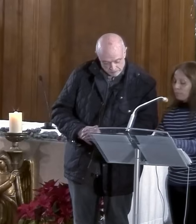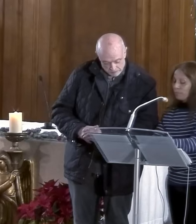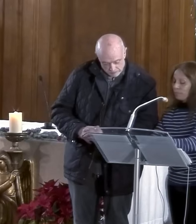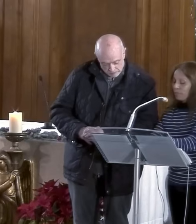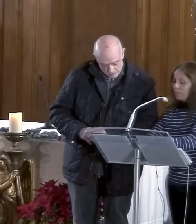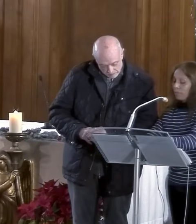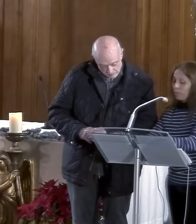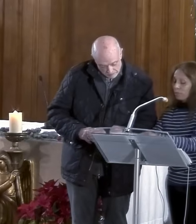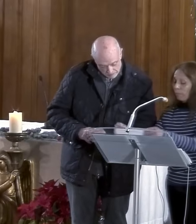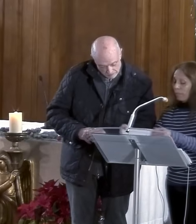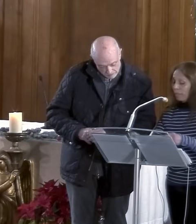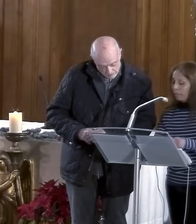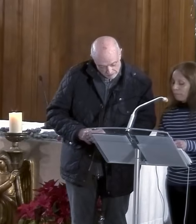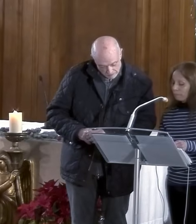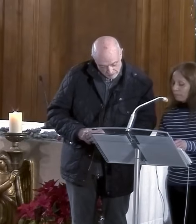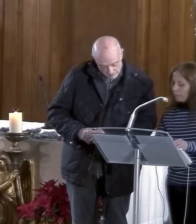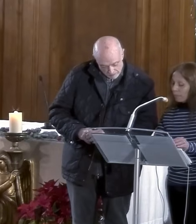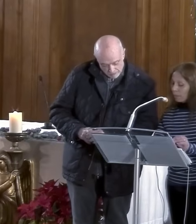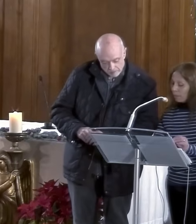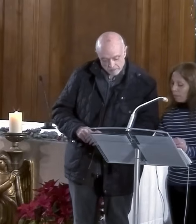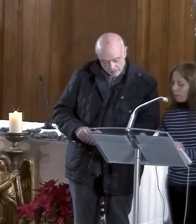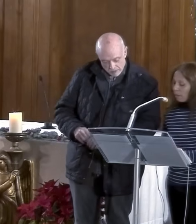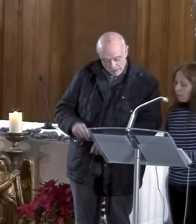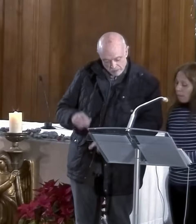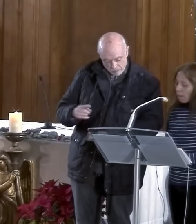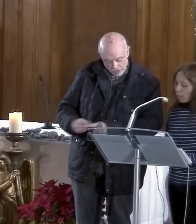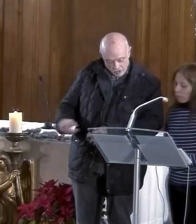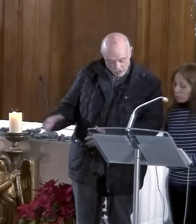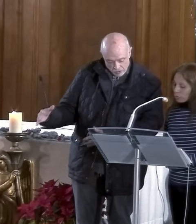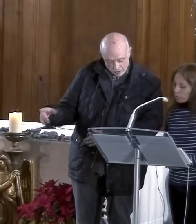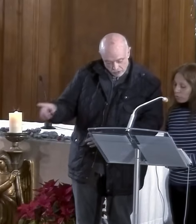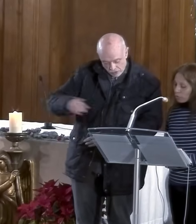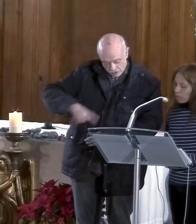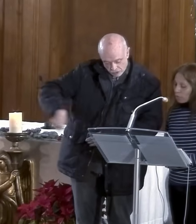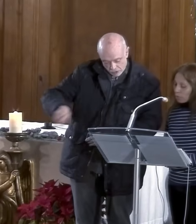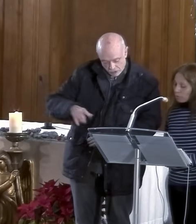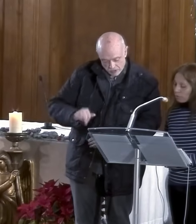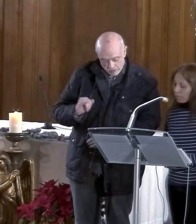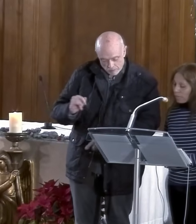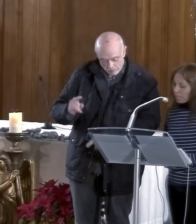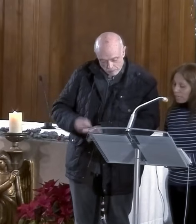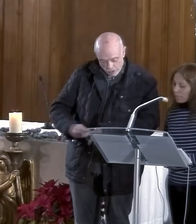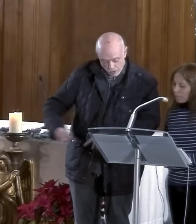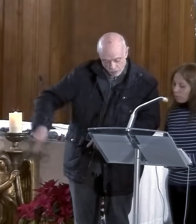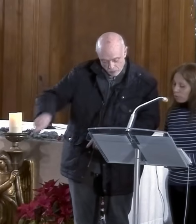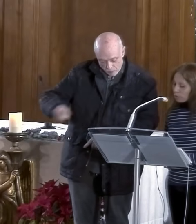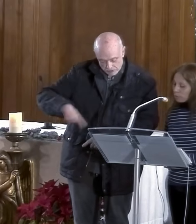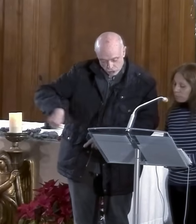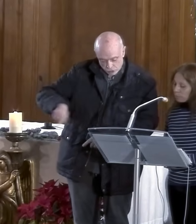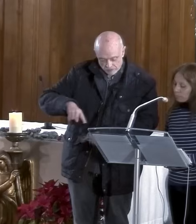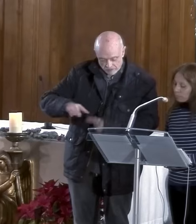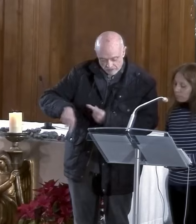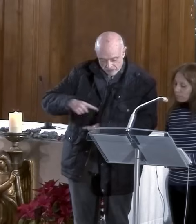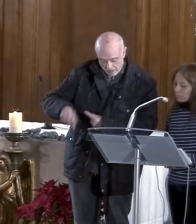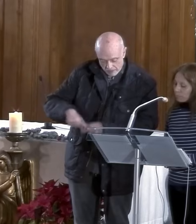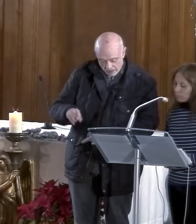Oremos. Escúchanos, Padre. Por nosotros y por nuestros familiares y amigos.